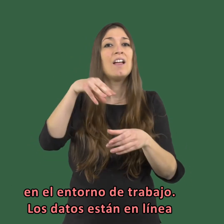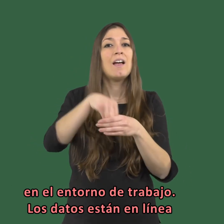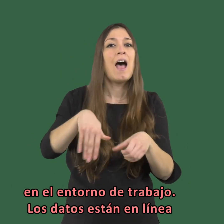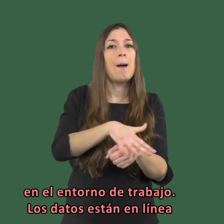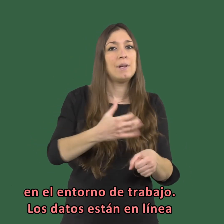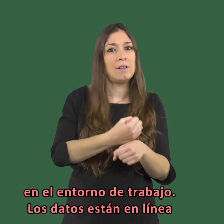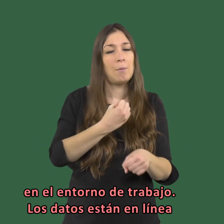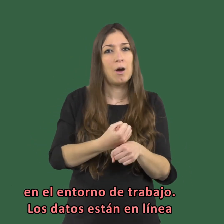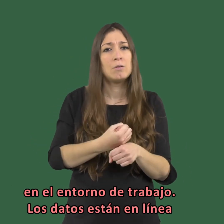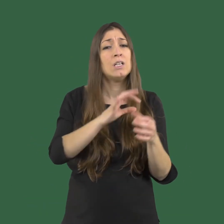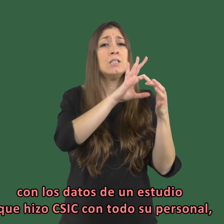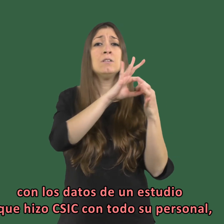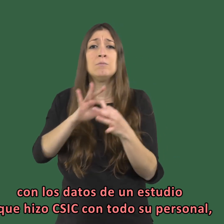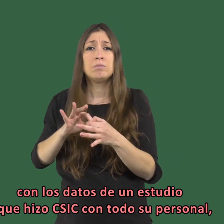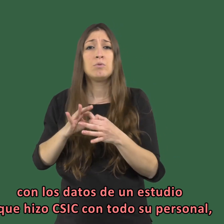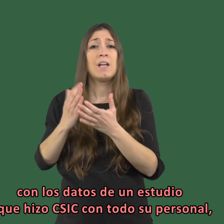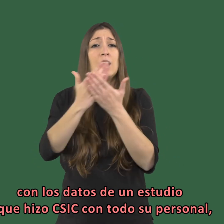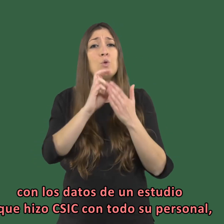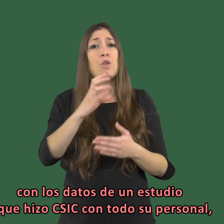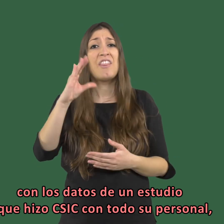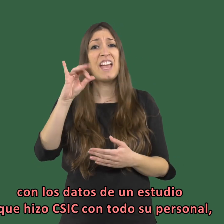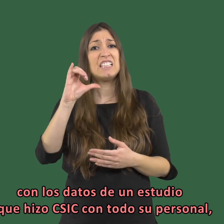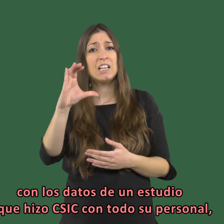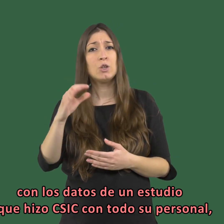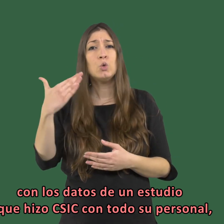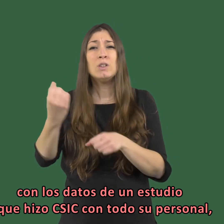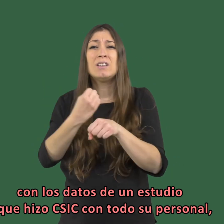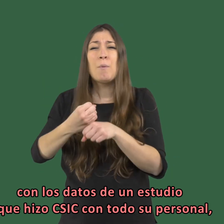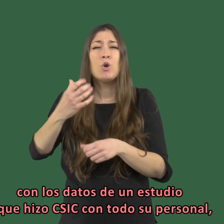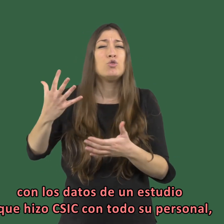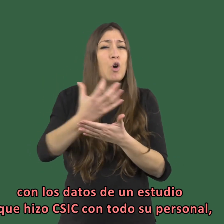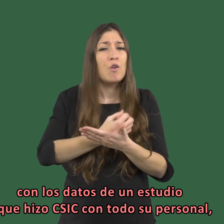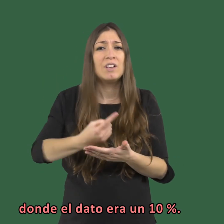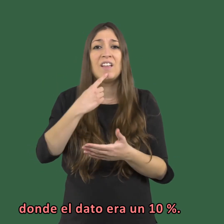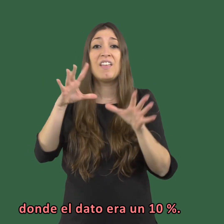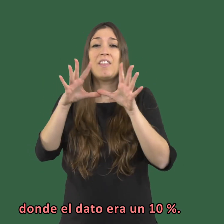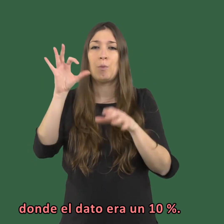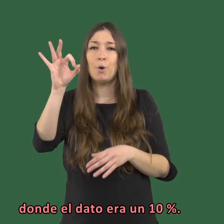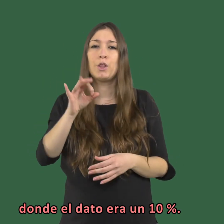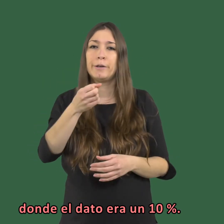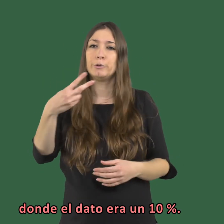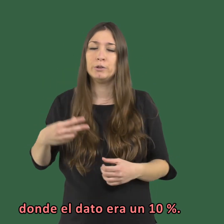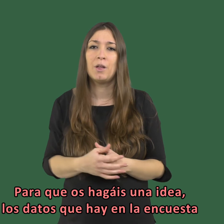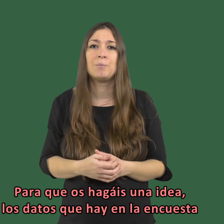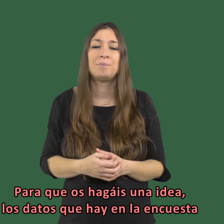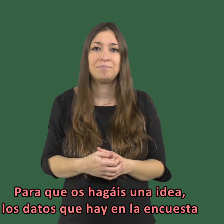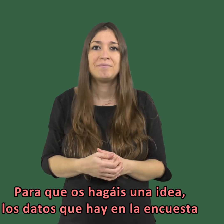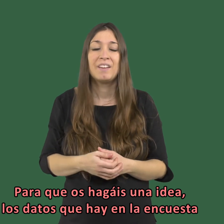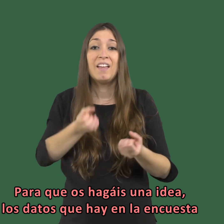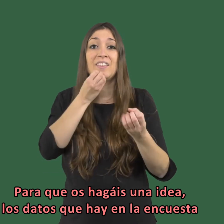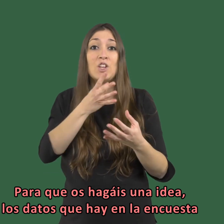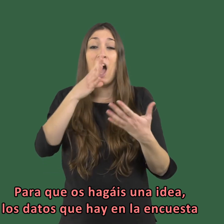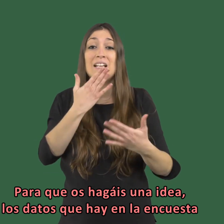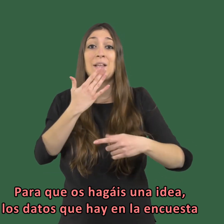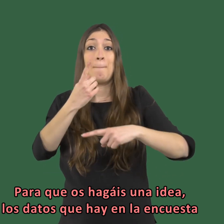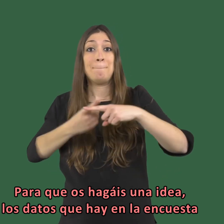entorno de trabajo. Los datos están en línea con los datos de un estudio que hizo CSIC con todo su personal, donde el dato era un 10%. Para que os hagáis una idea, los datos